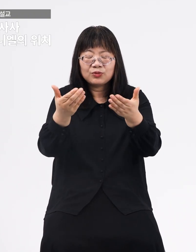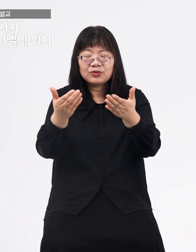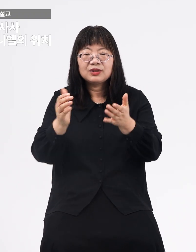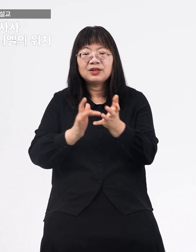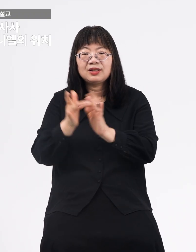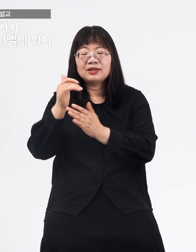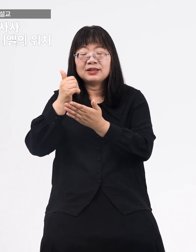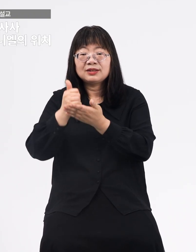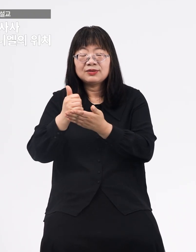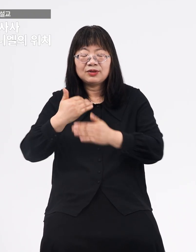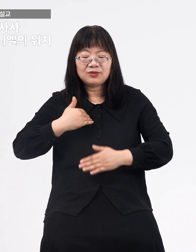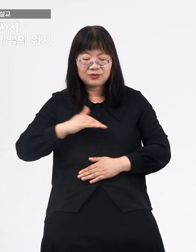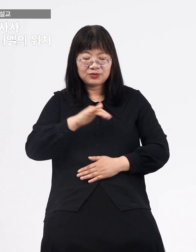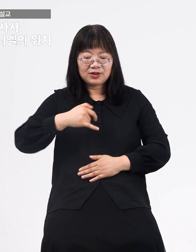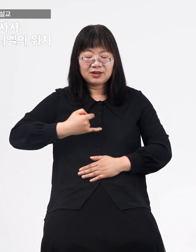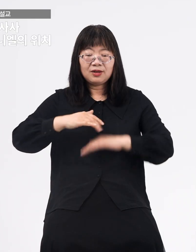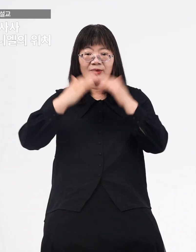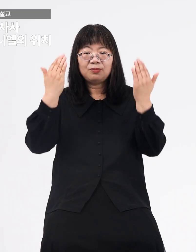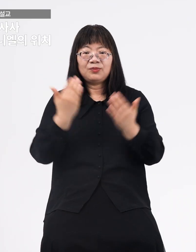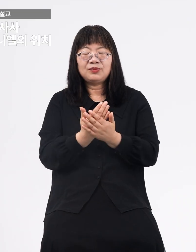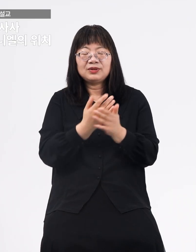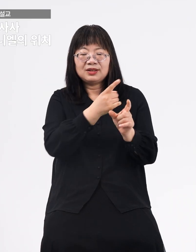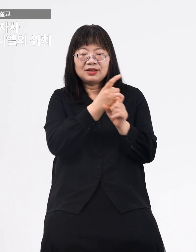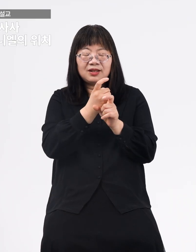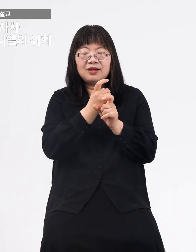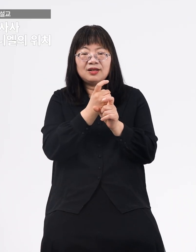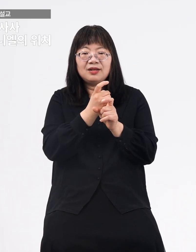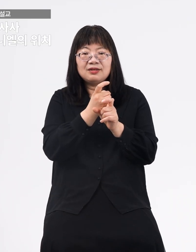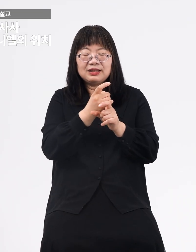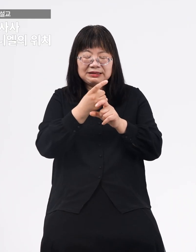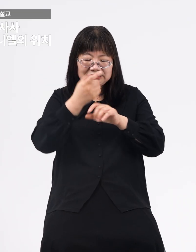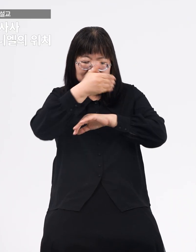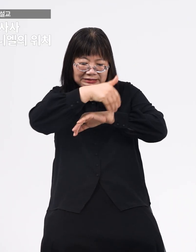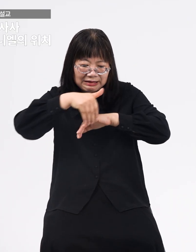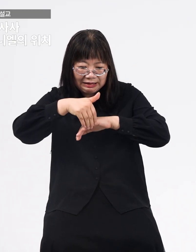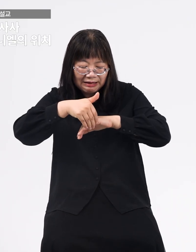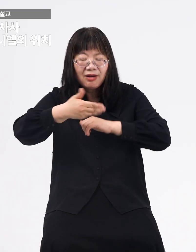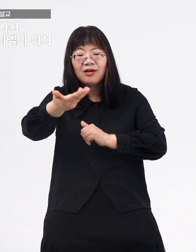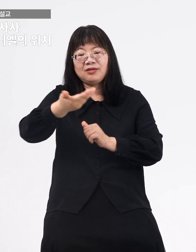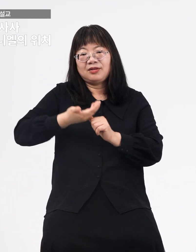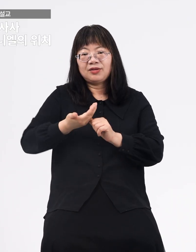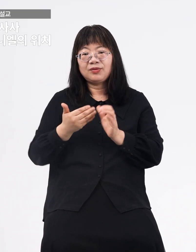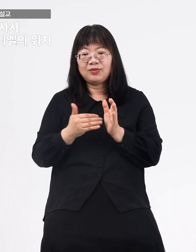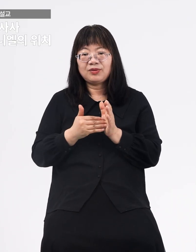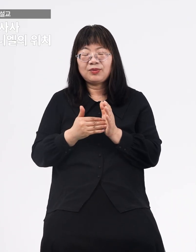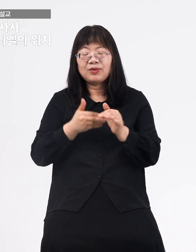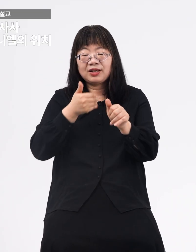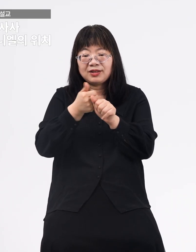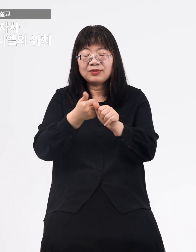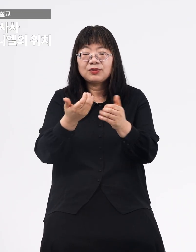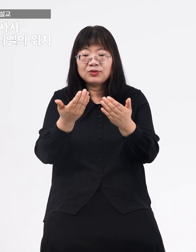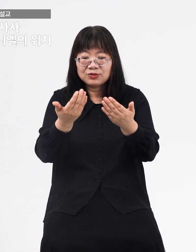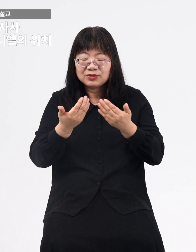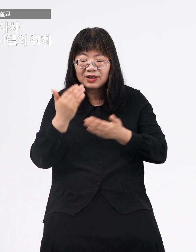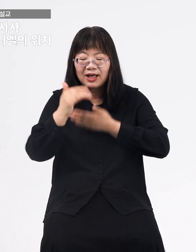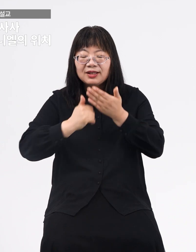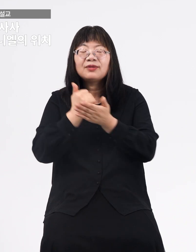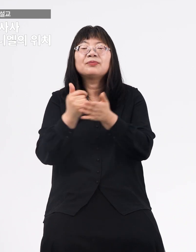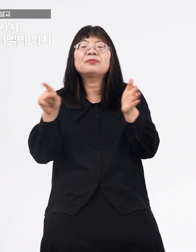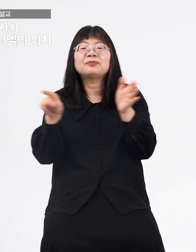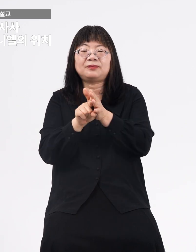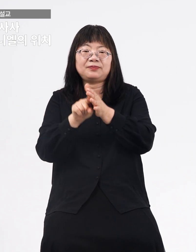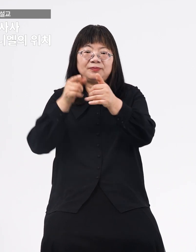그분이 우리에게 모든 대적과 원수의 계략을 넘겨주시고 이김을 주시는 하나님이시라는